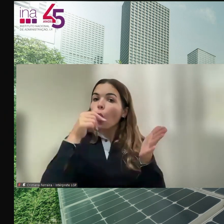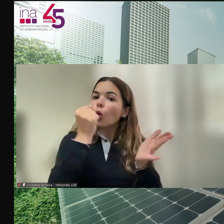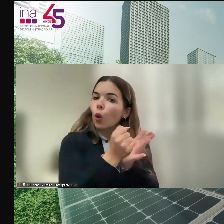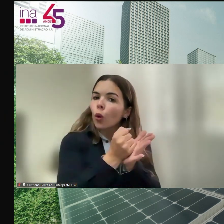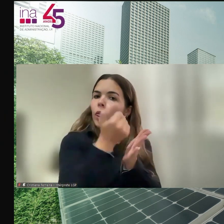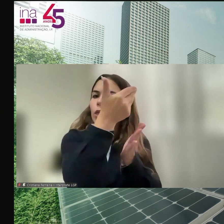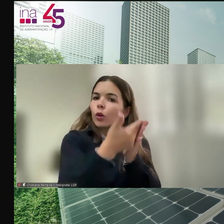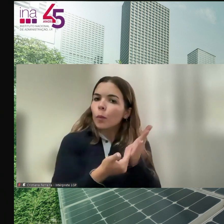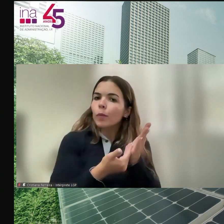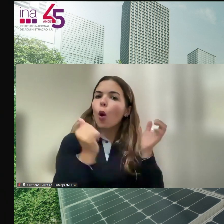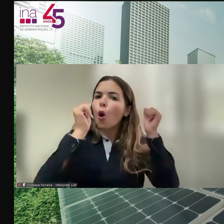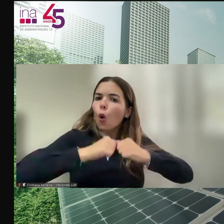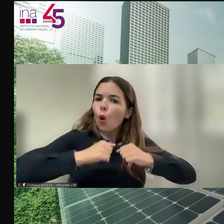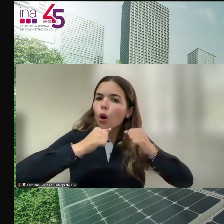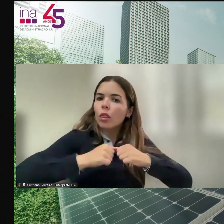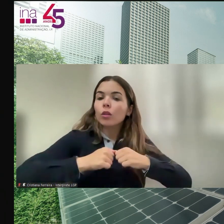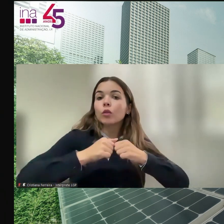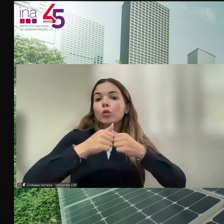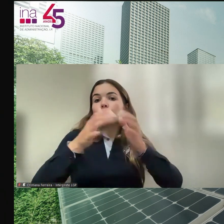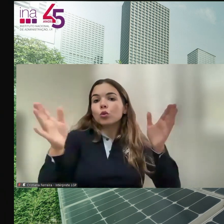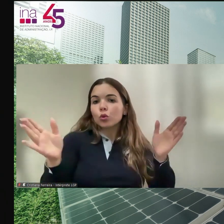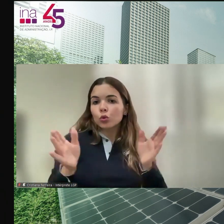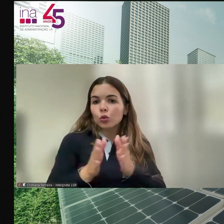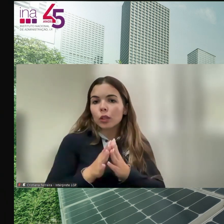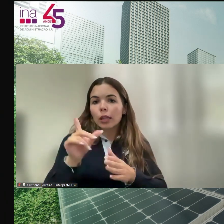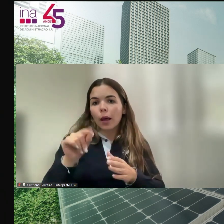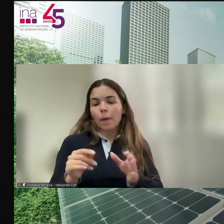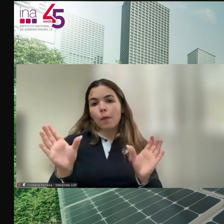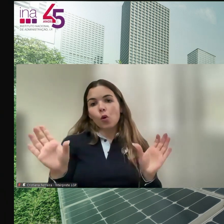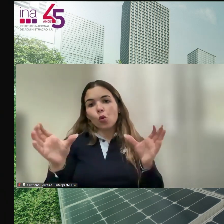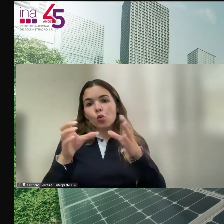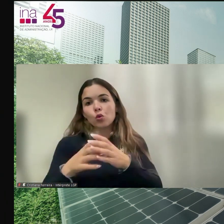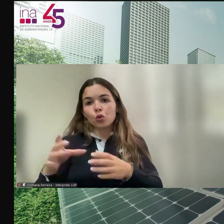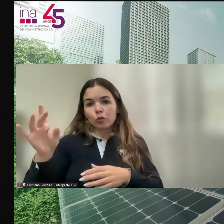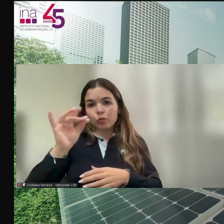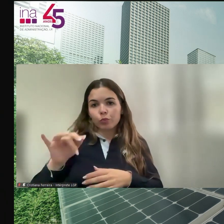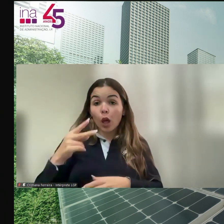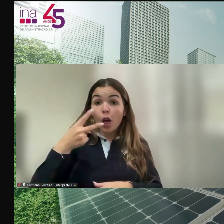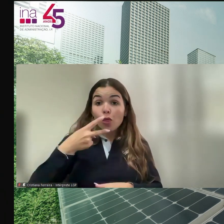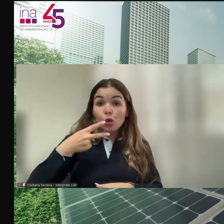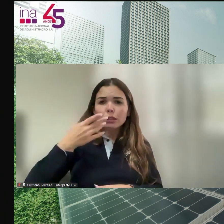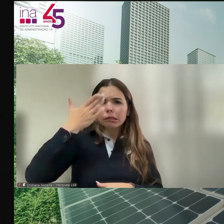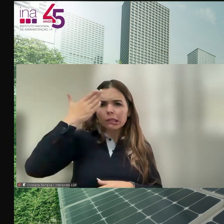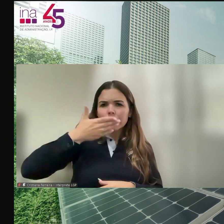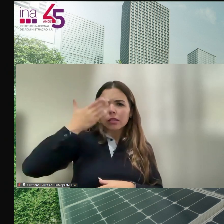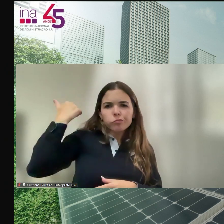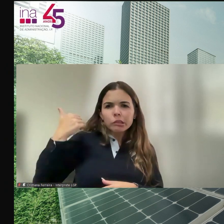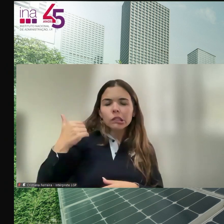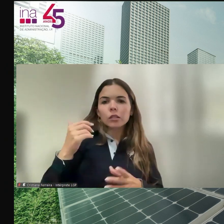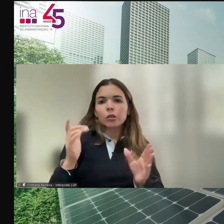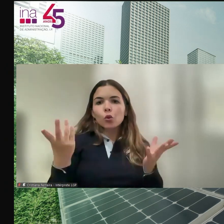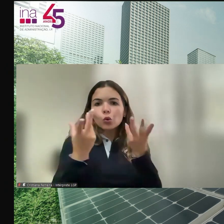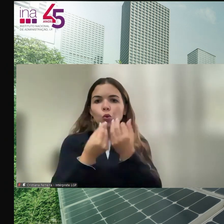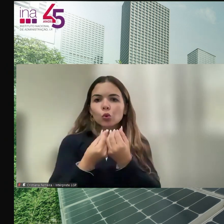o consenso de todos. Temos também o Conselho Regional, que ainda há 2 dias se reuniu e que no